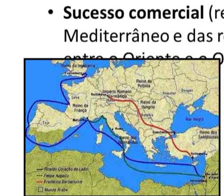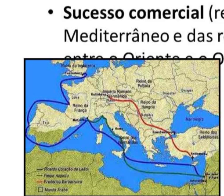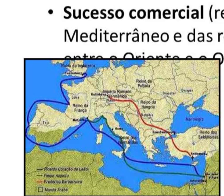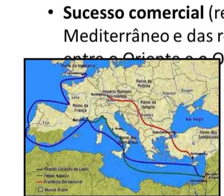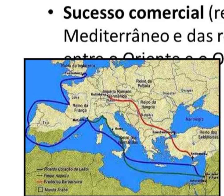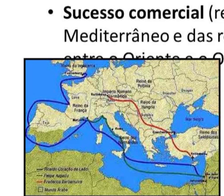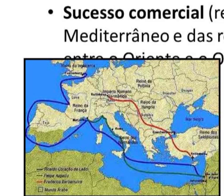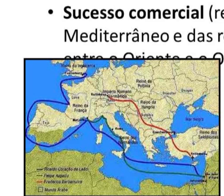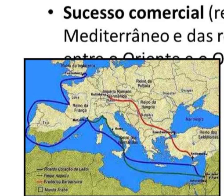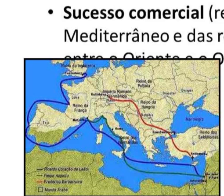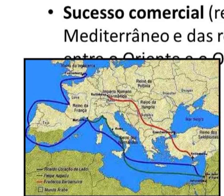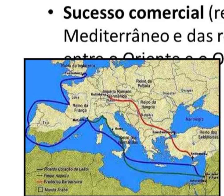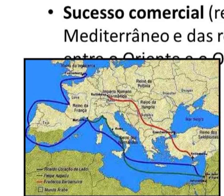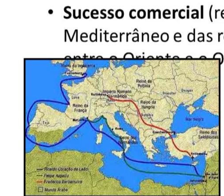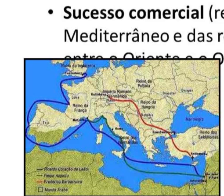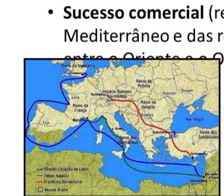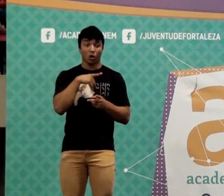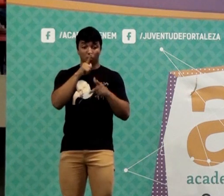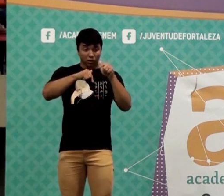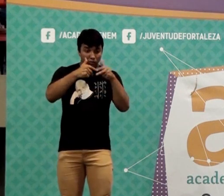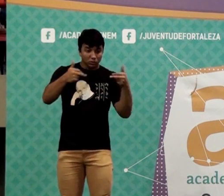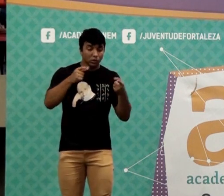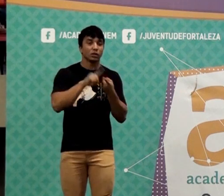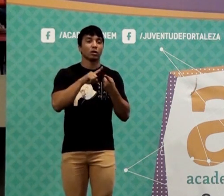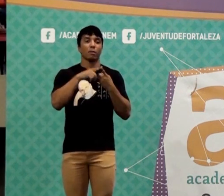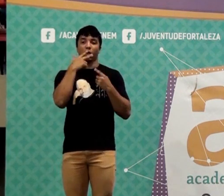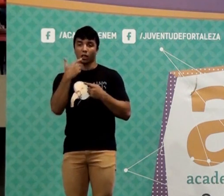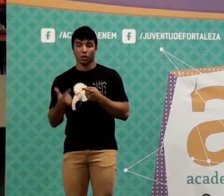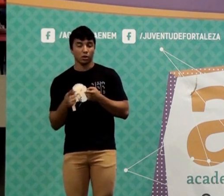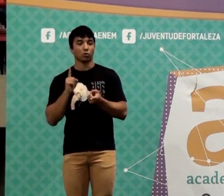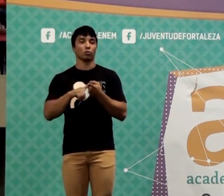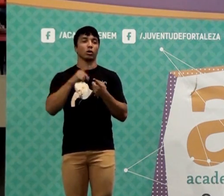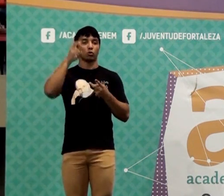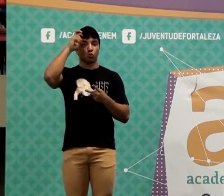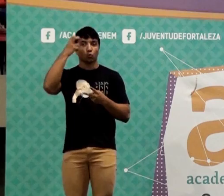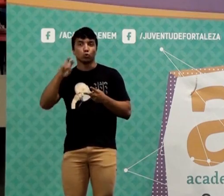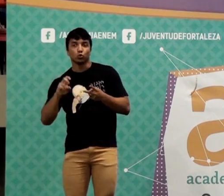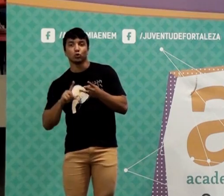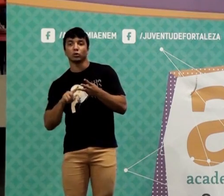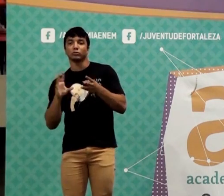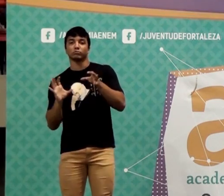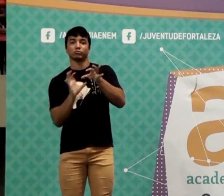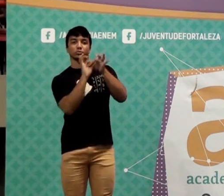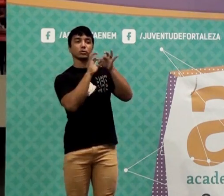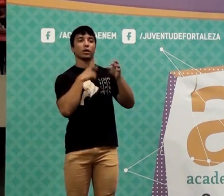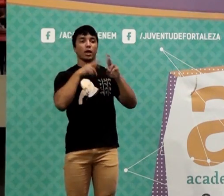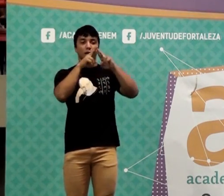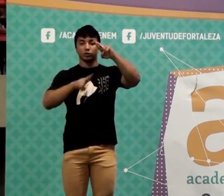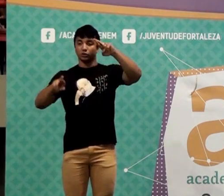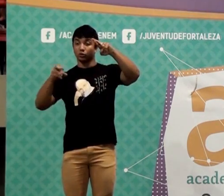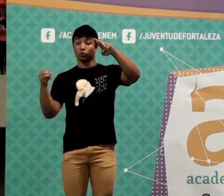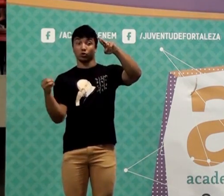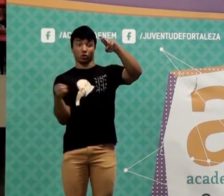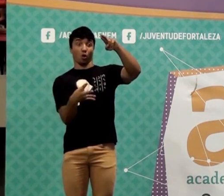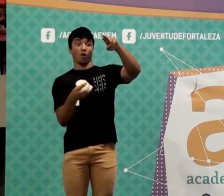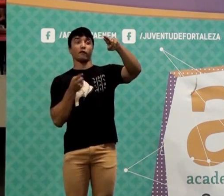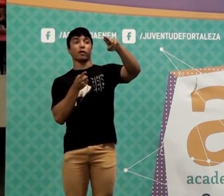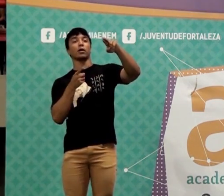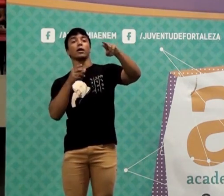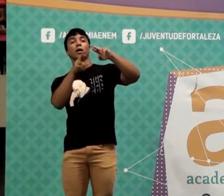ó, há muito mais tempo que os europeus. Tem moeda unificada. Tem